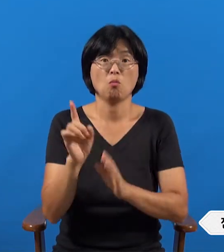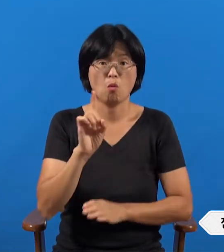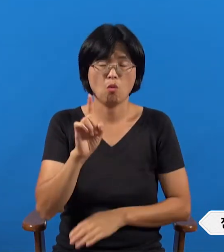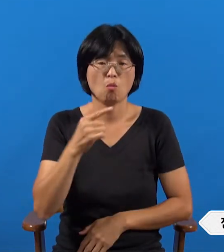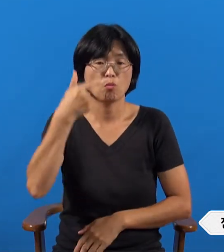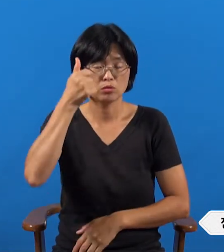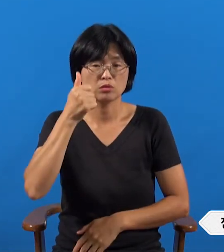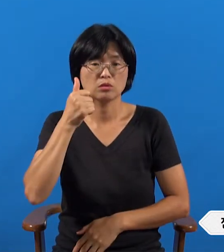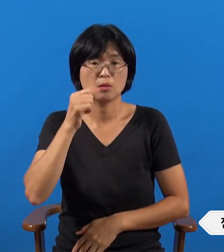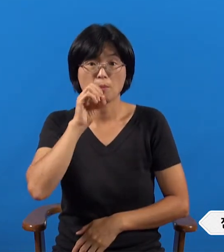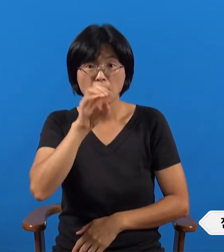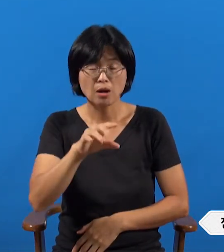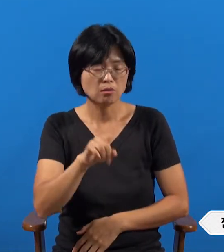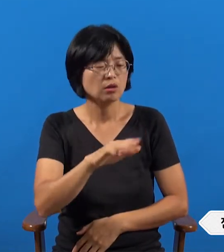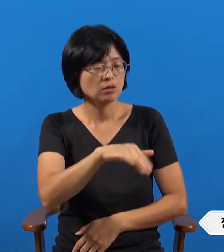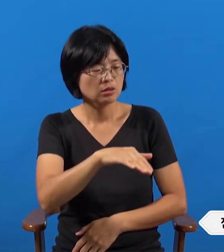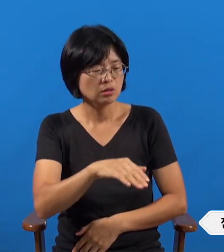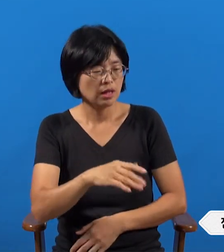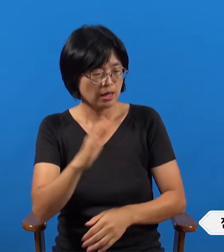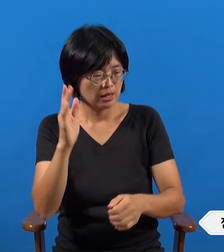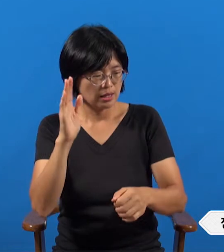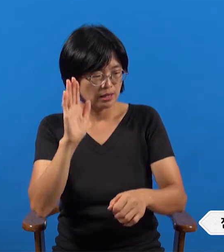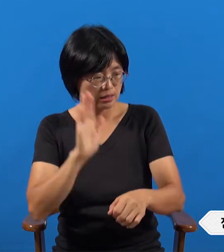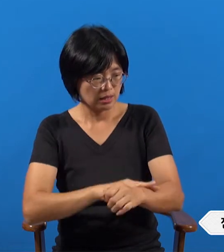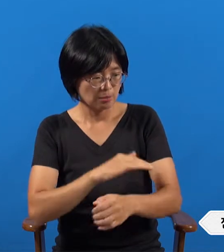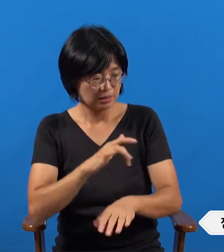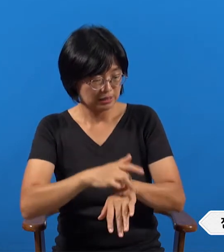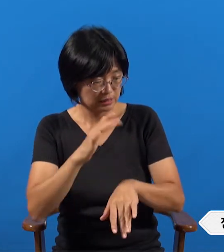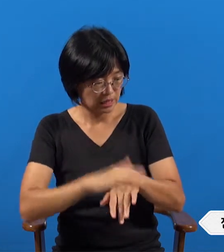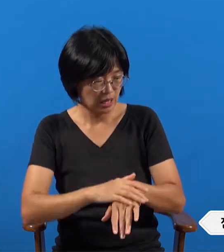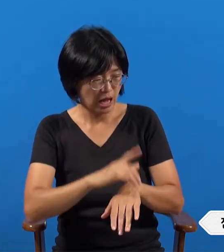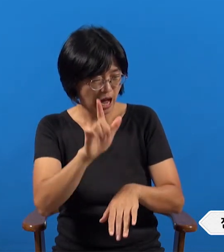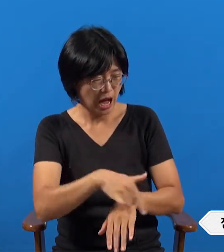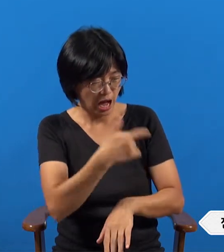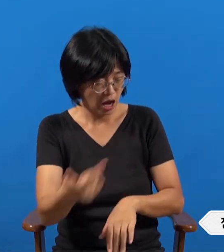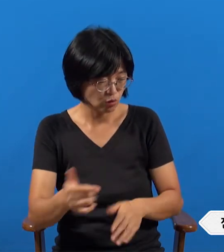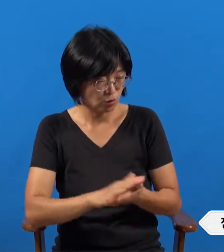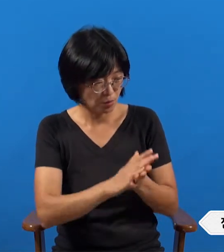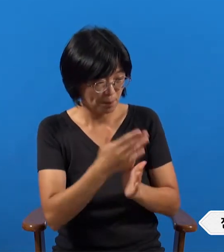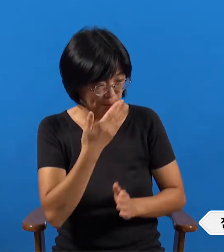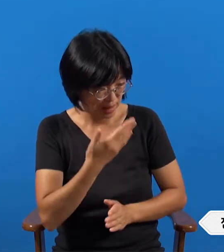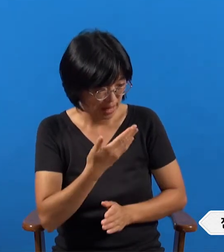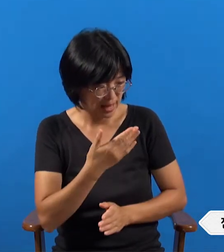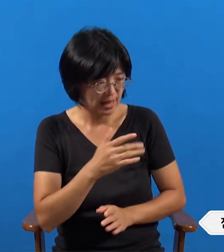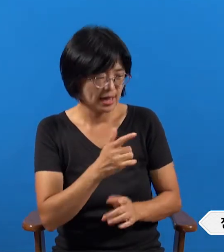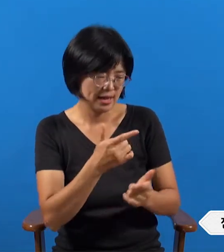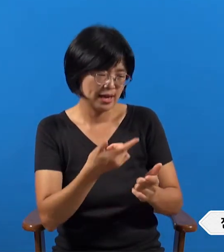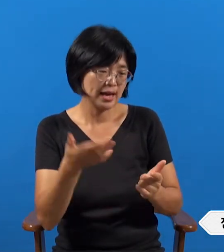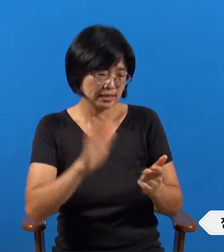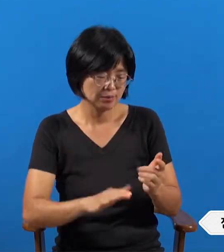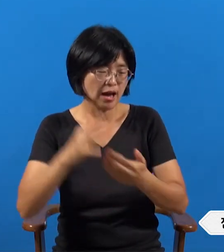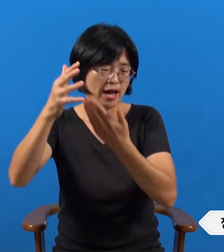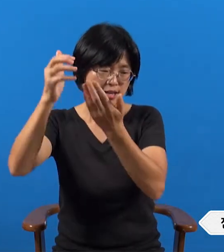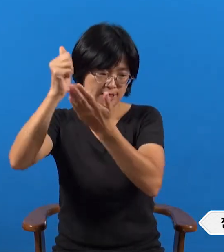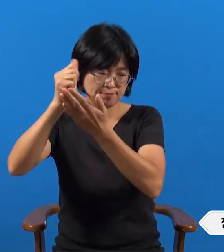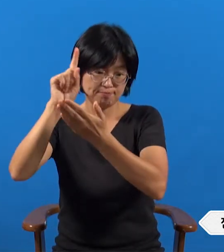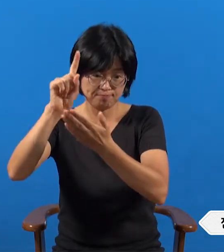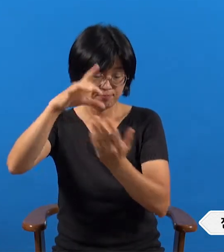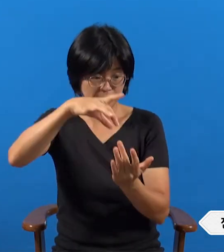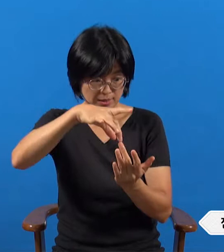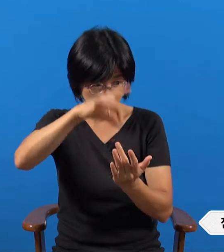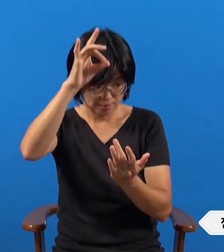이렇게 얘기했습니다. 조지, 나쁜 버릇은 하루아침에 고쳐질 수 없지만 하나님은 한 번 택한